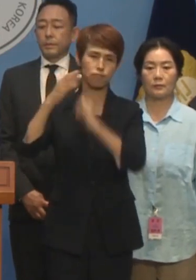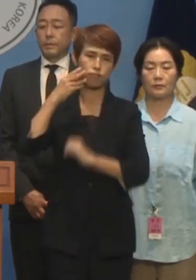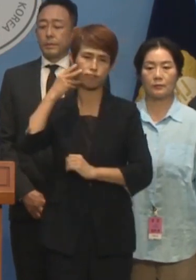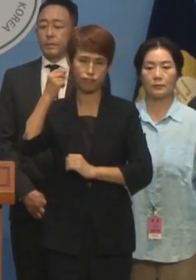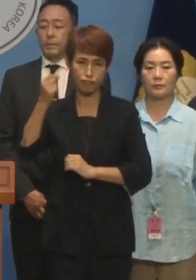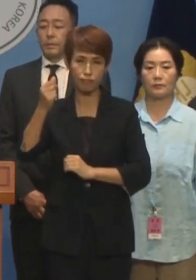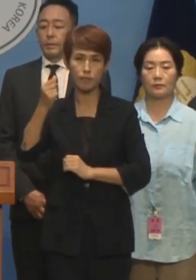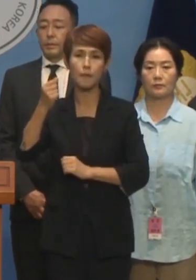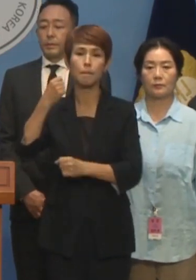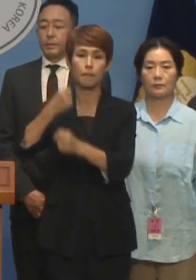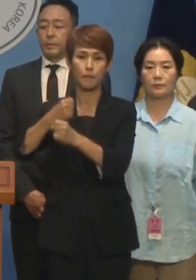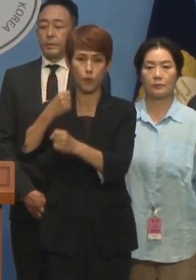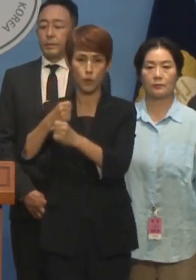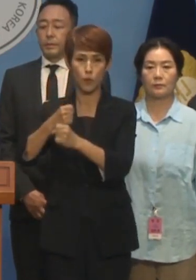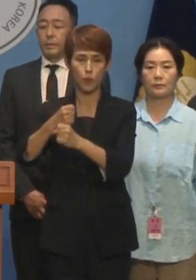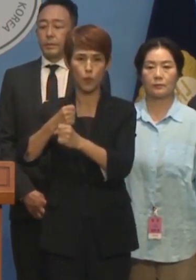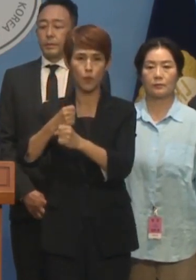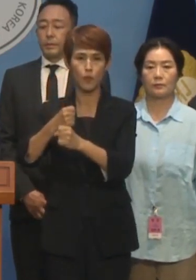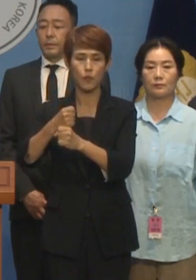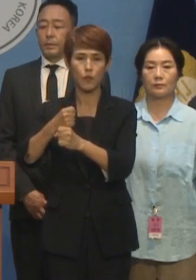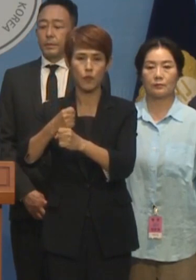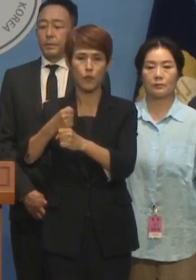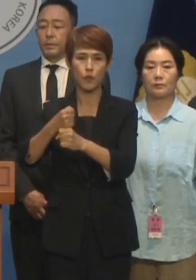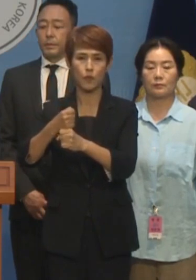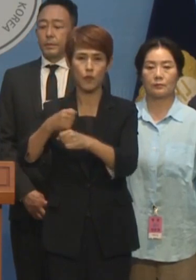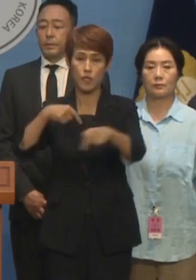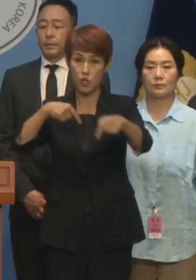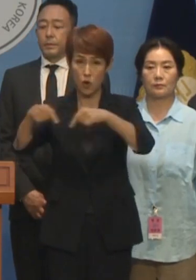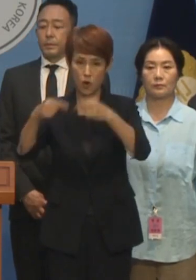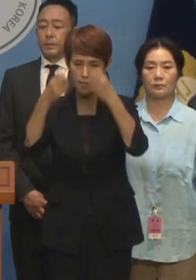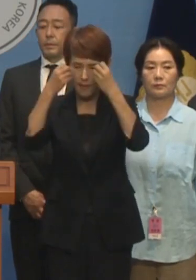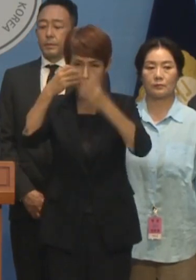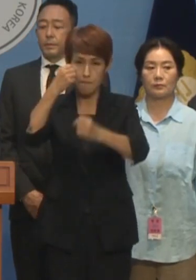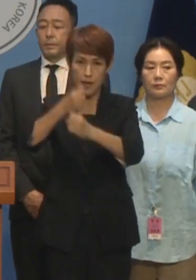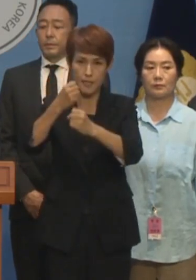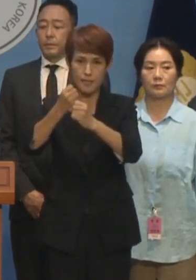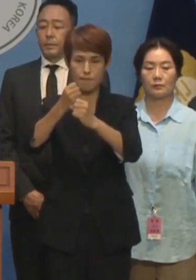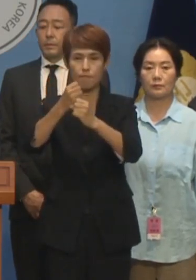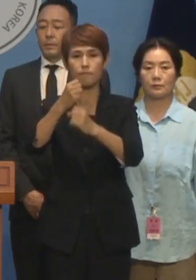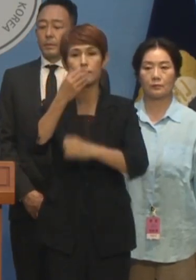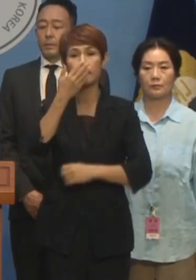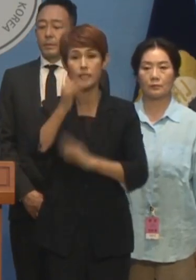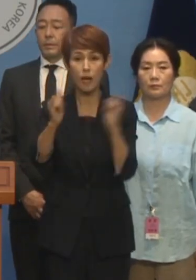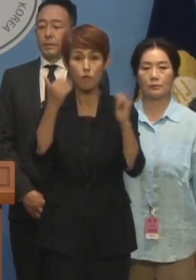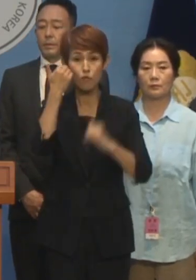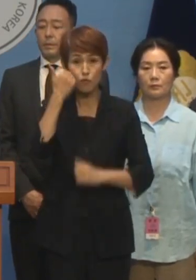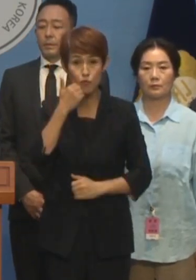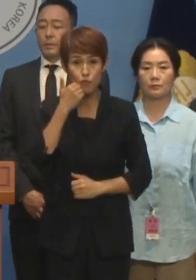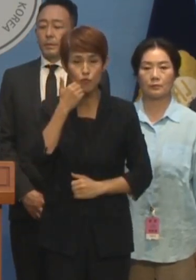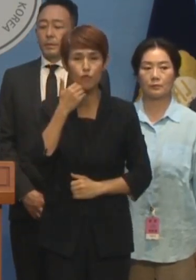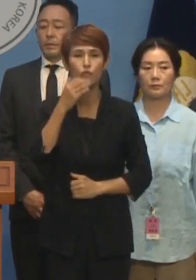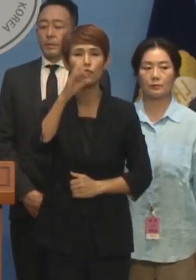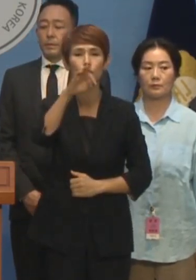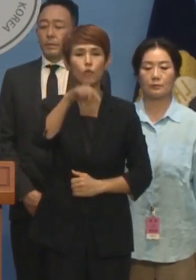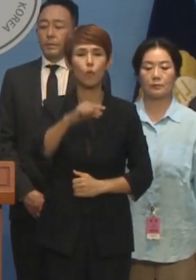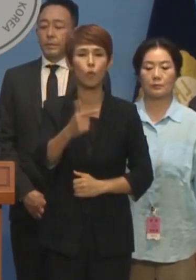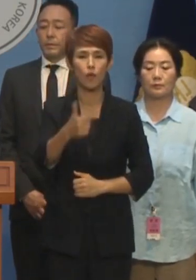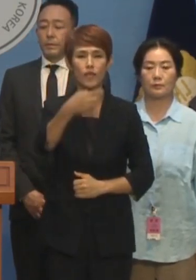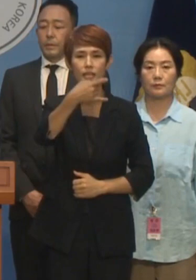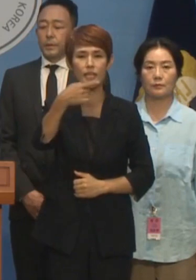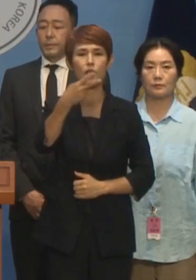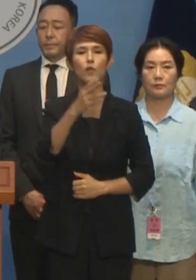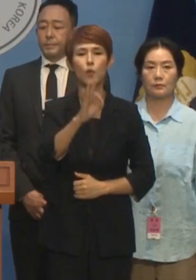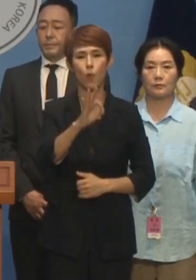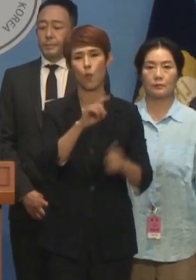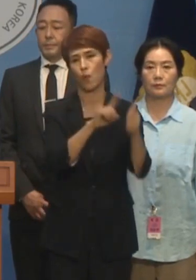협치를 이루고 정권 재창출의 새로운 역사를 써내려갈 유일한 당대표가